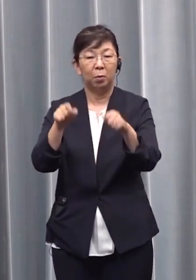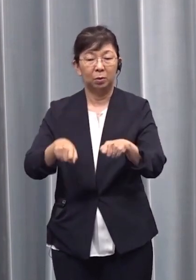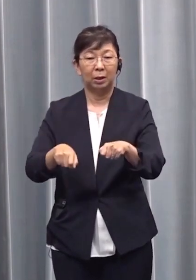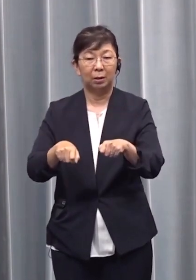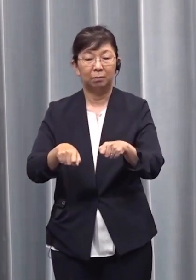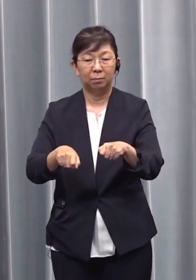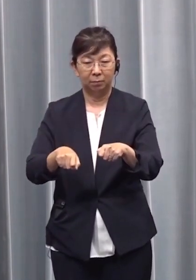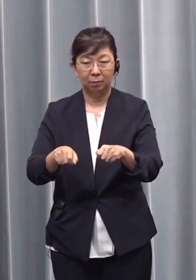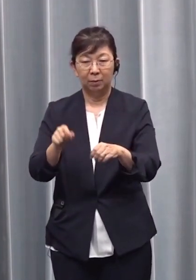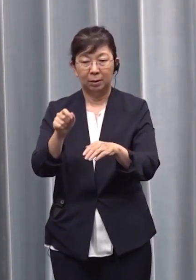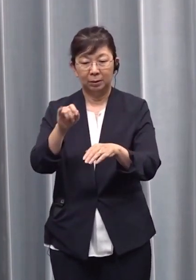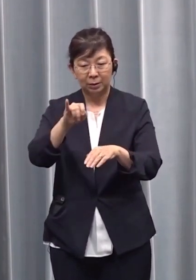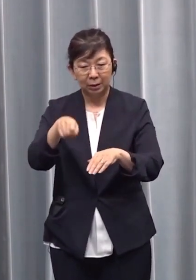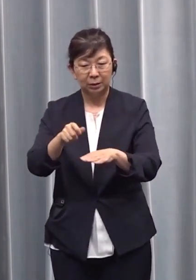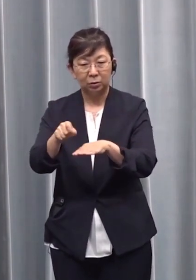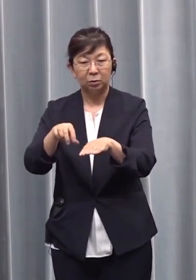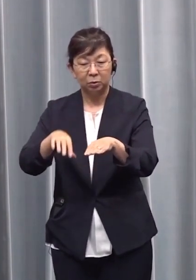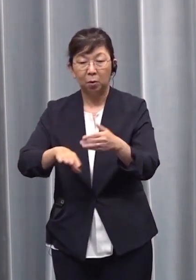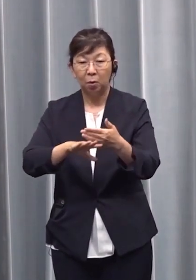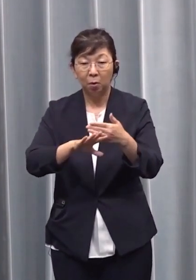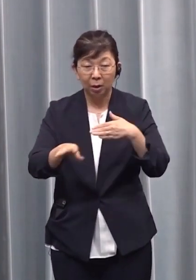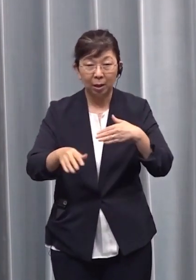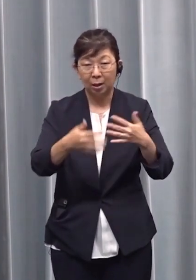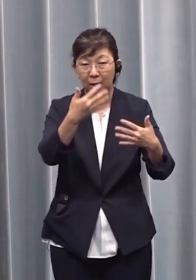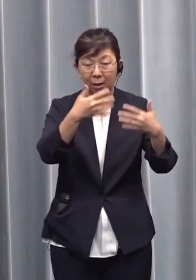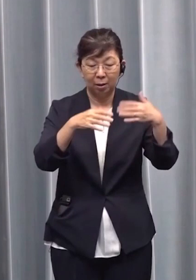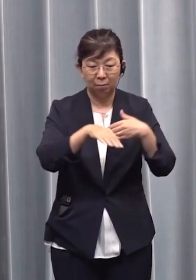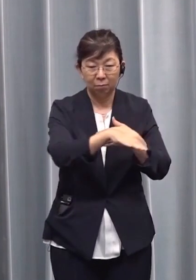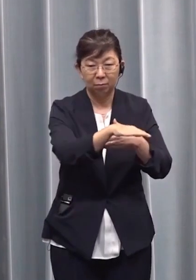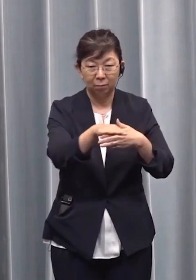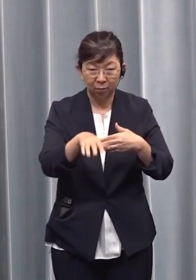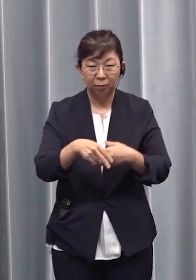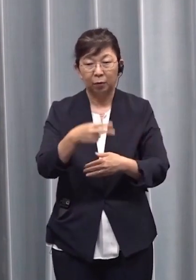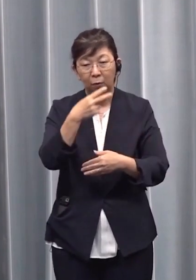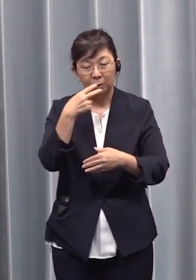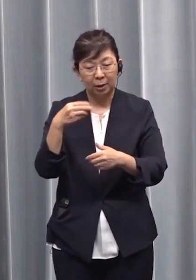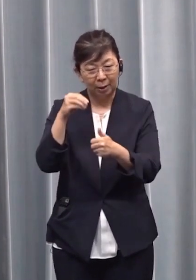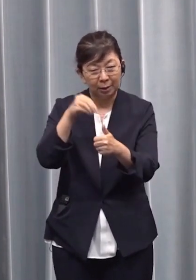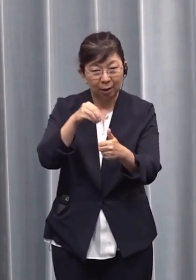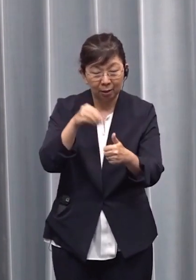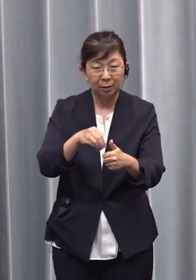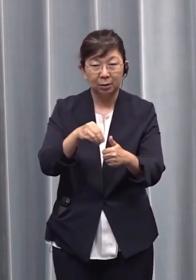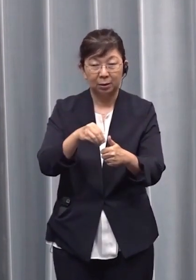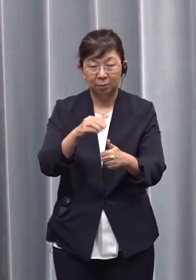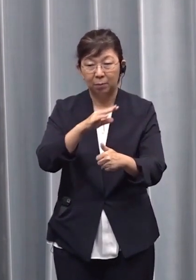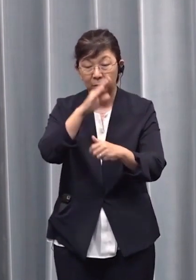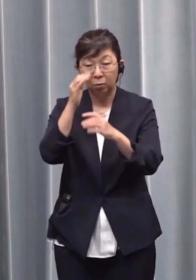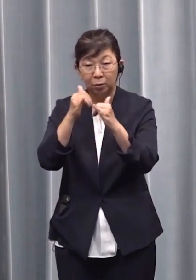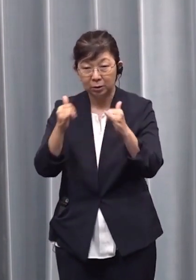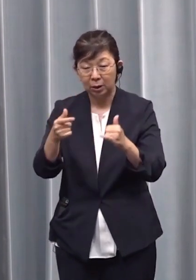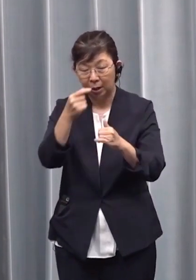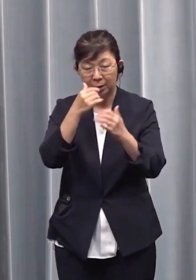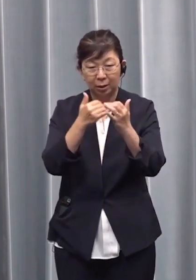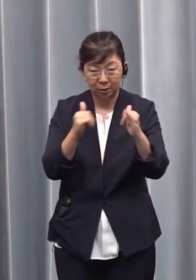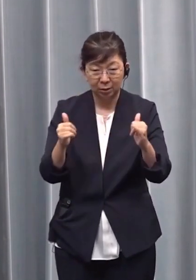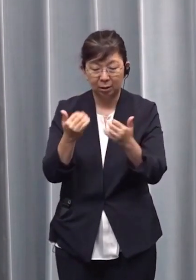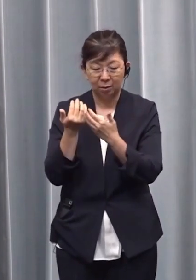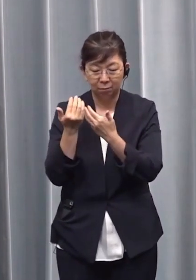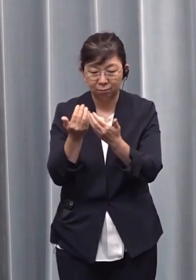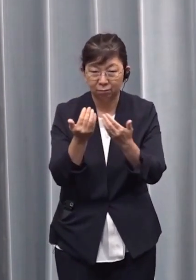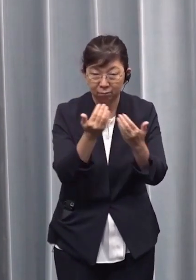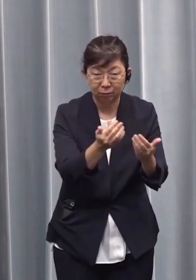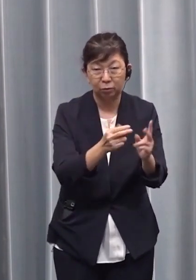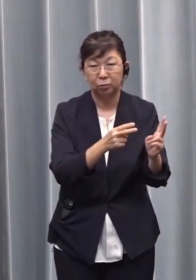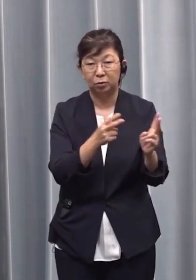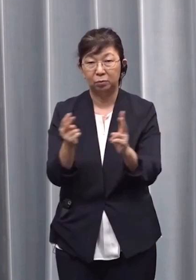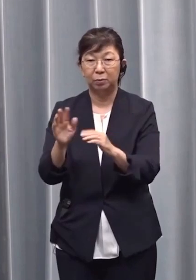だけでなくですね、芸能や映画業界における性被害、きちんと当事者や被害者の声を聞き取るという準備はしている